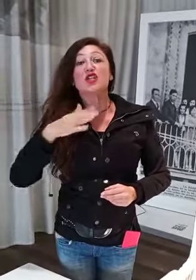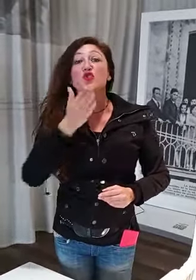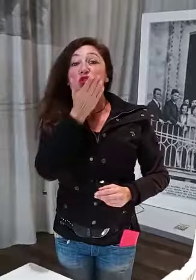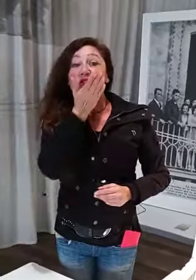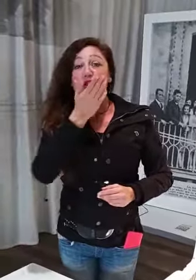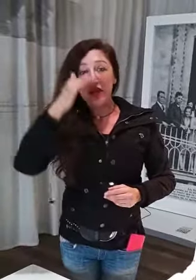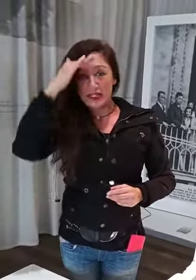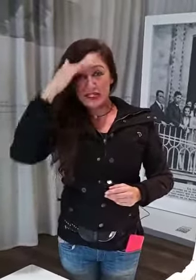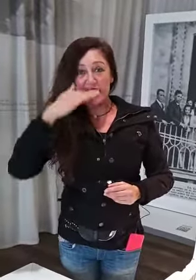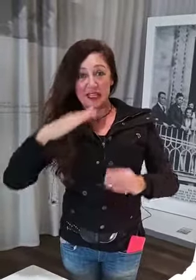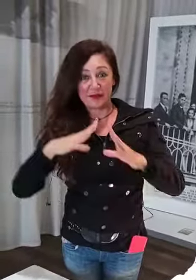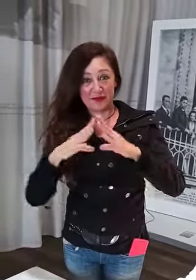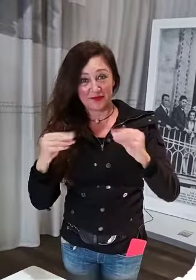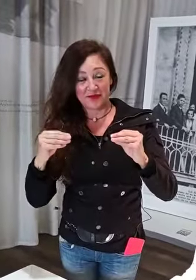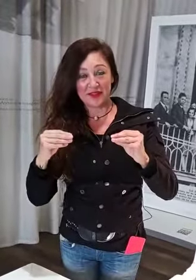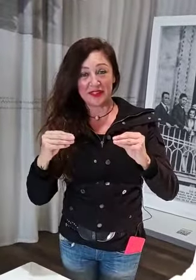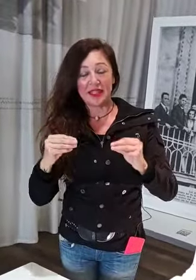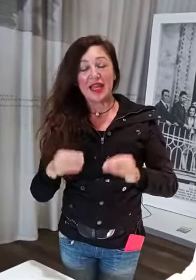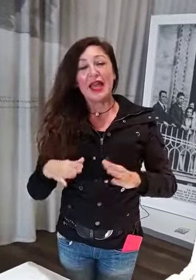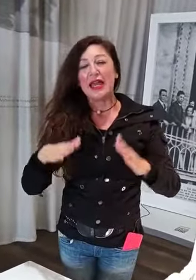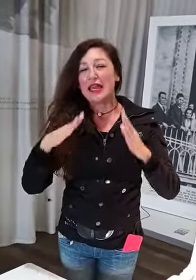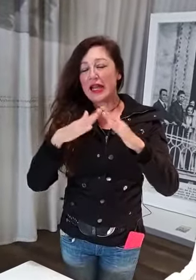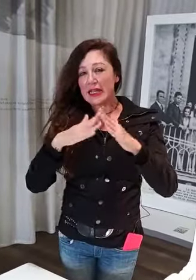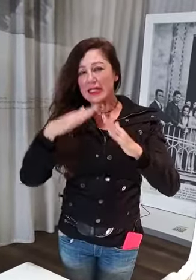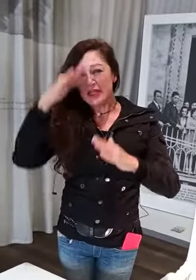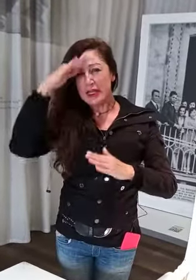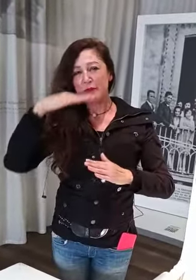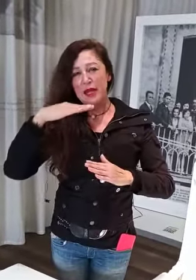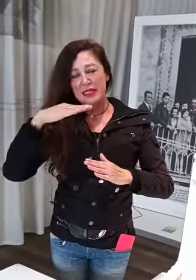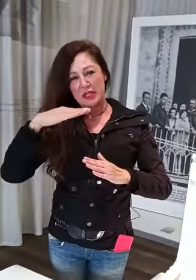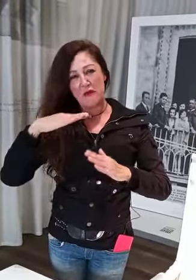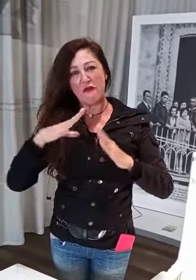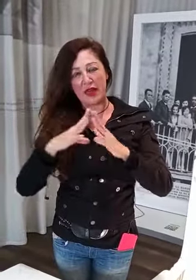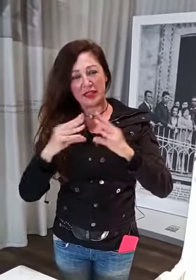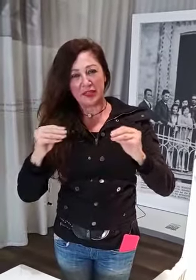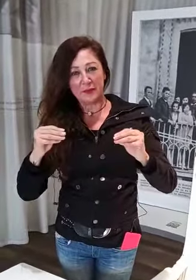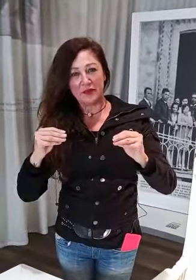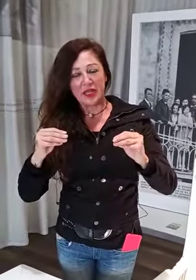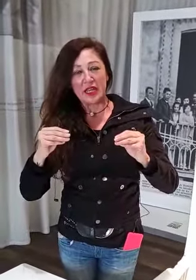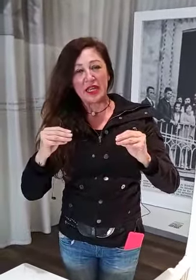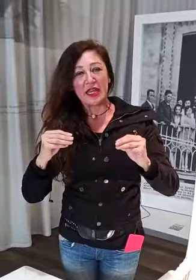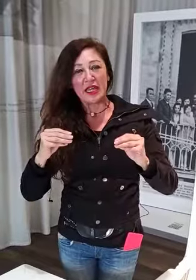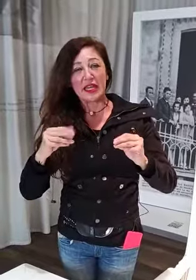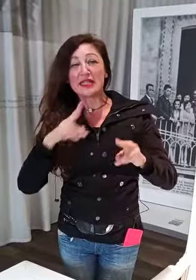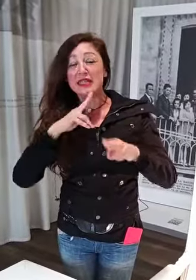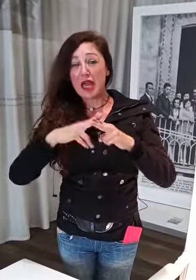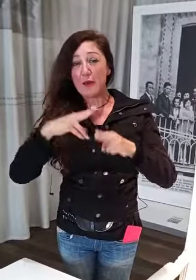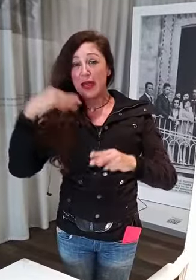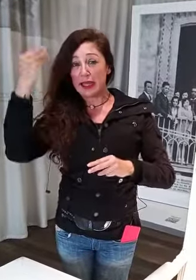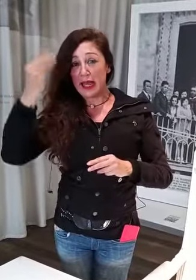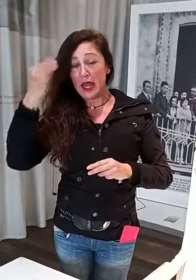Su signo es este. La casa de Blas Infante se llama en árabe